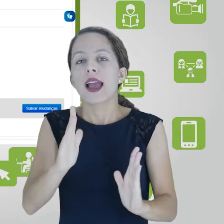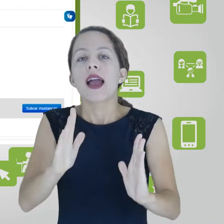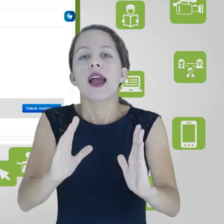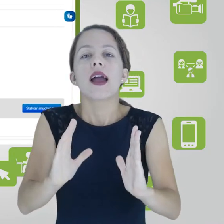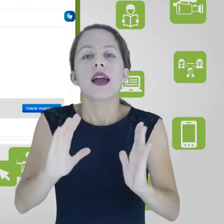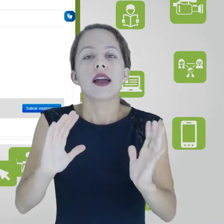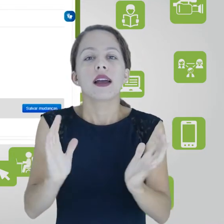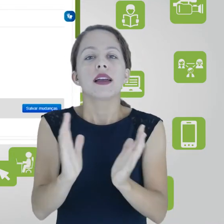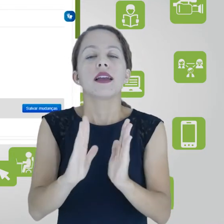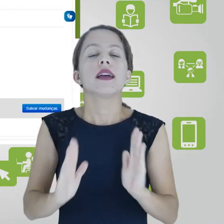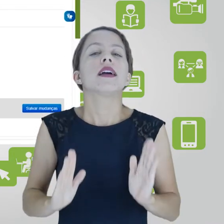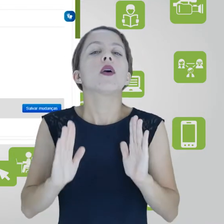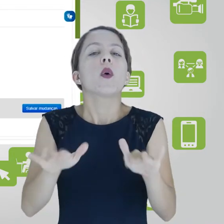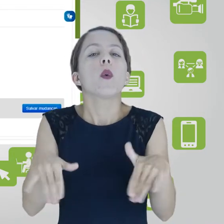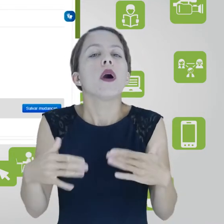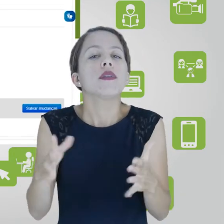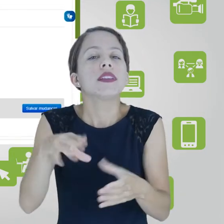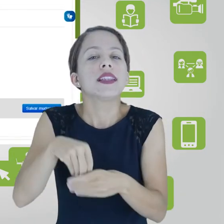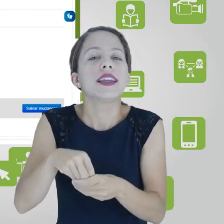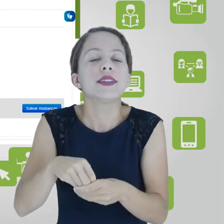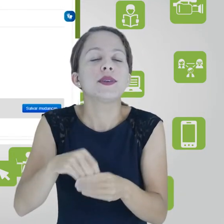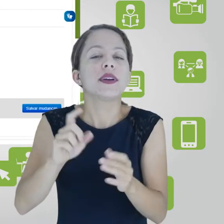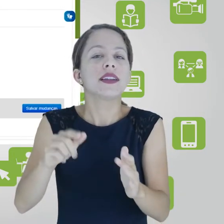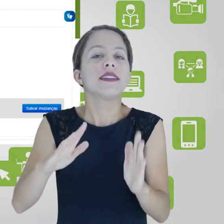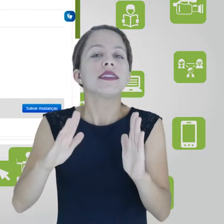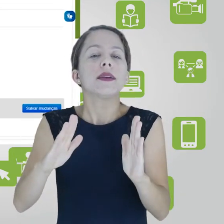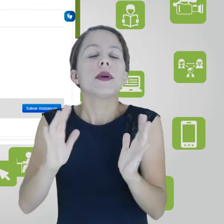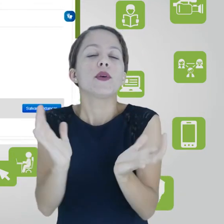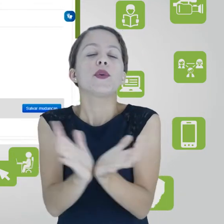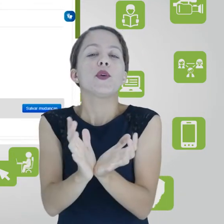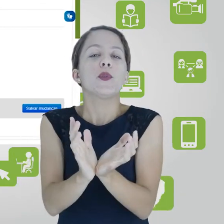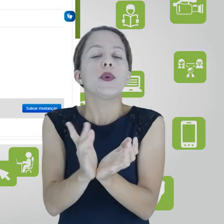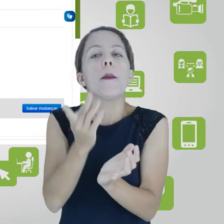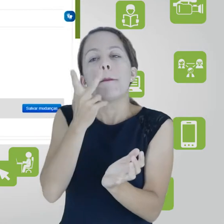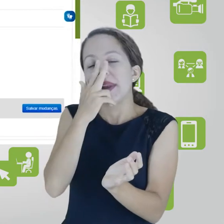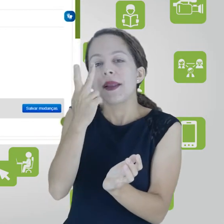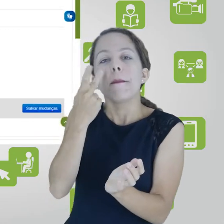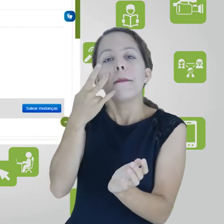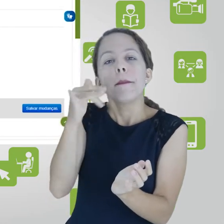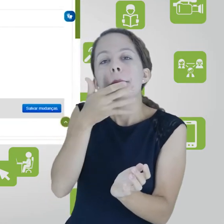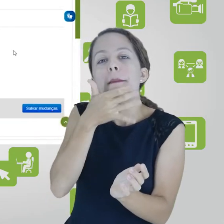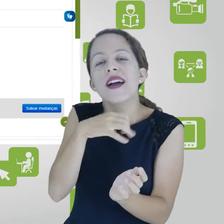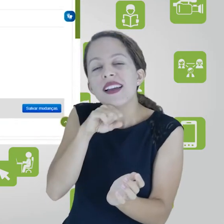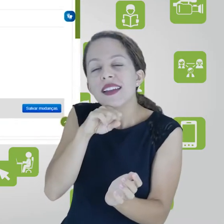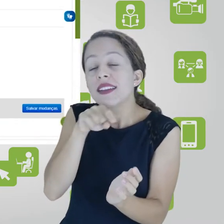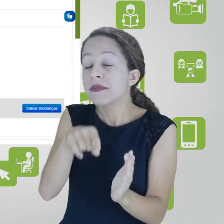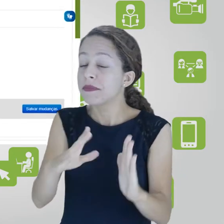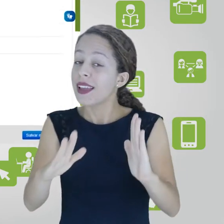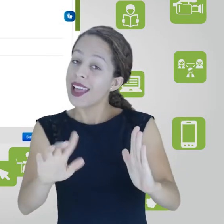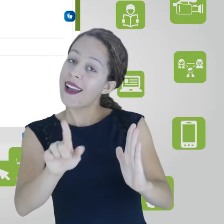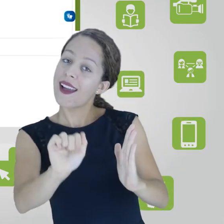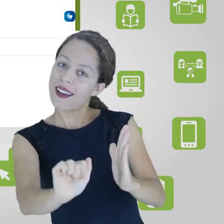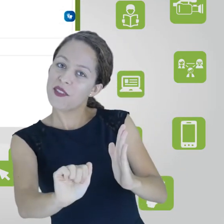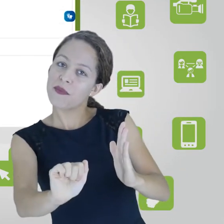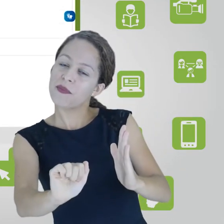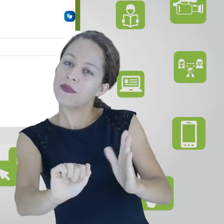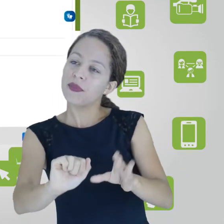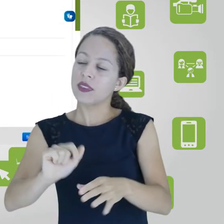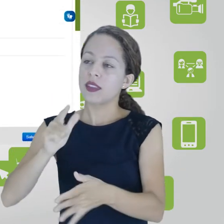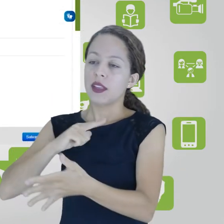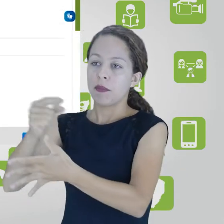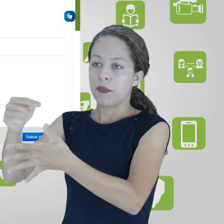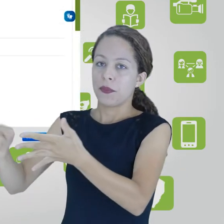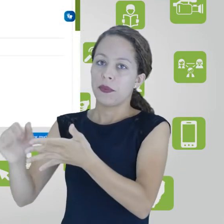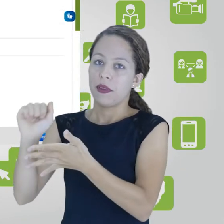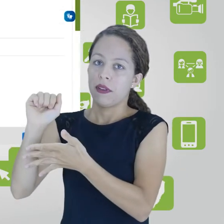ó, escolher qual que é a categoria pai. É a etapa A. E significa que essa categoria